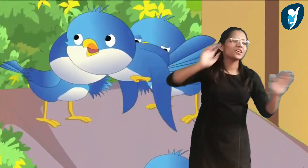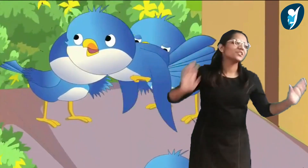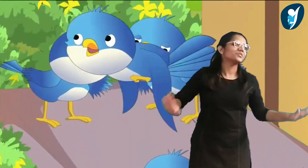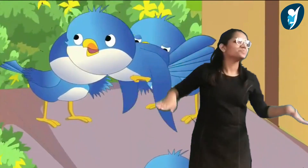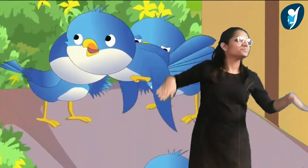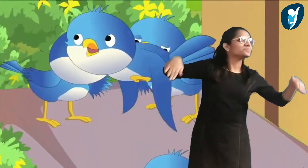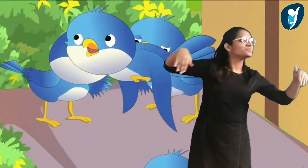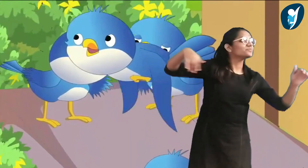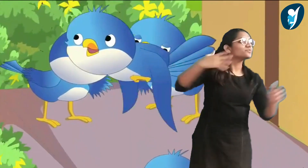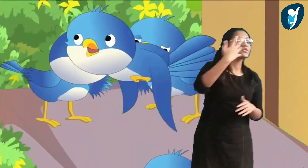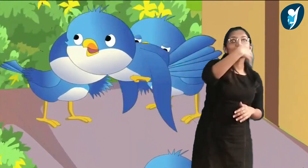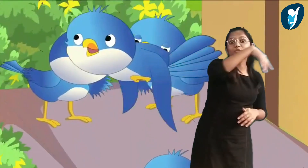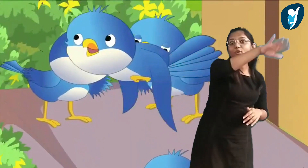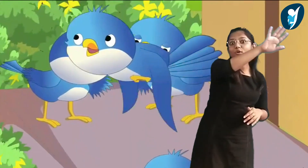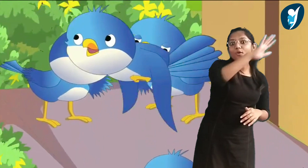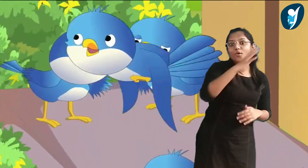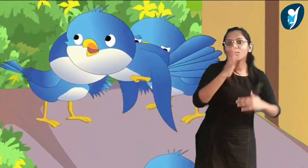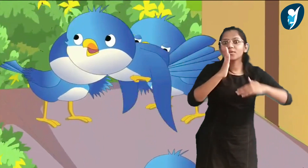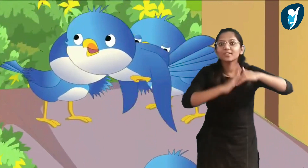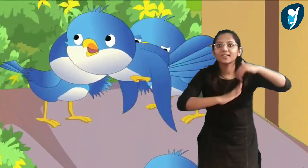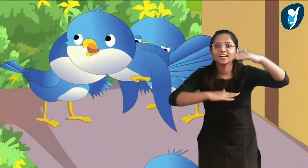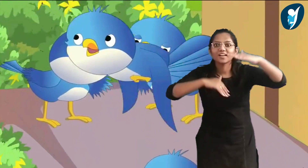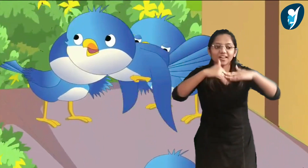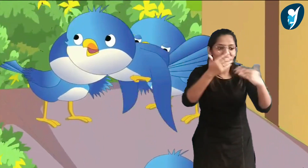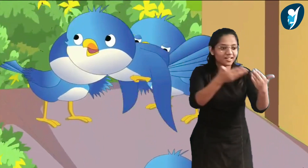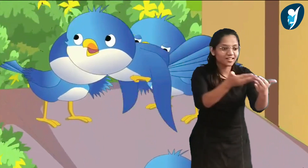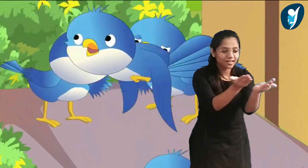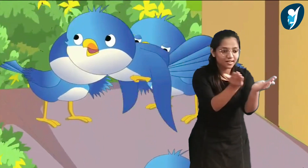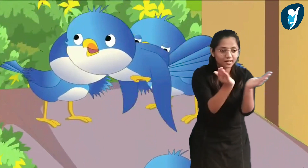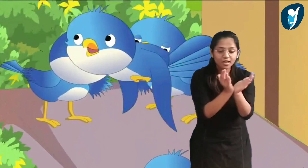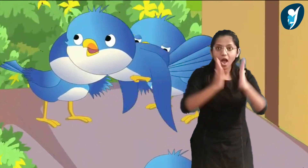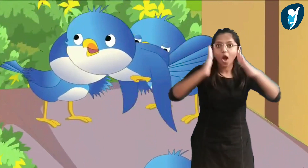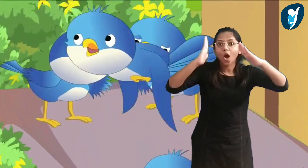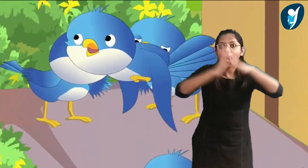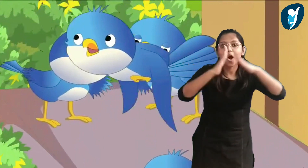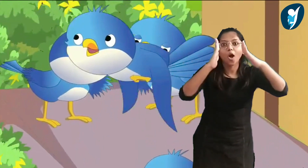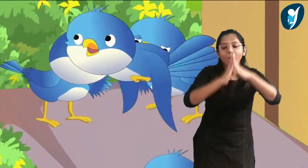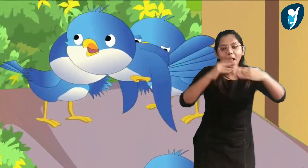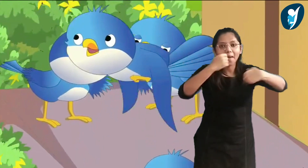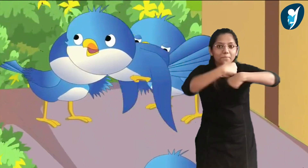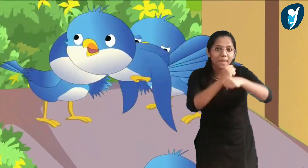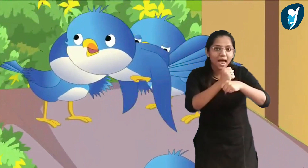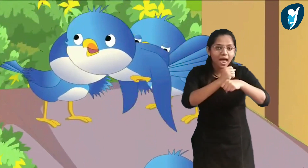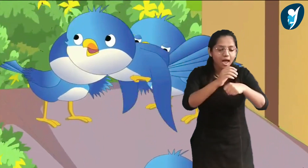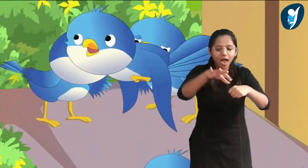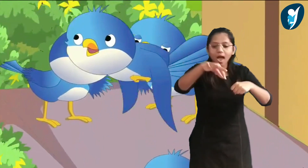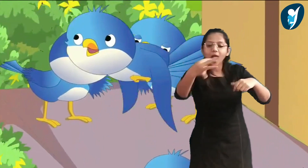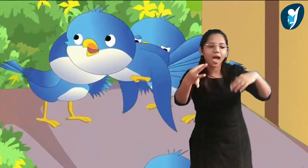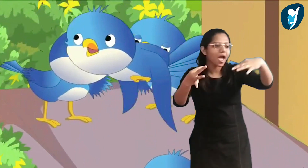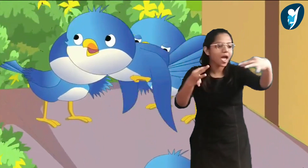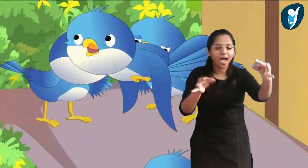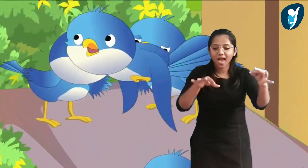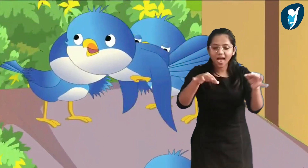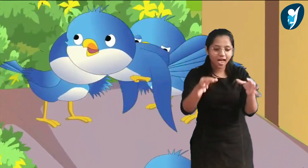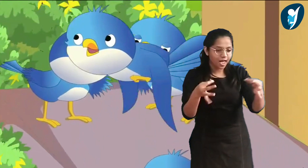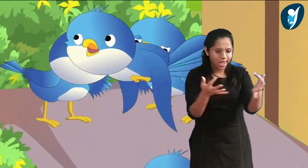एक घोंसला बनाने चली गई, अब 4 रह गई हैं। हाँ 4 रह